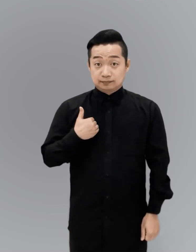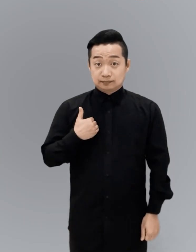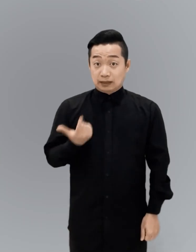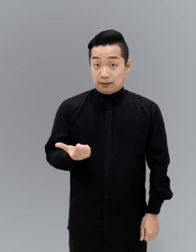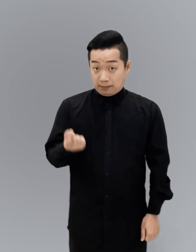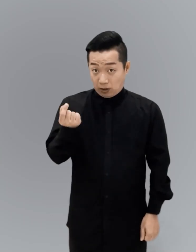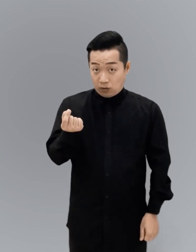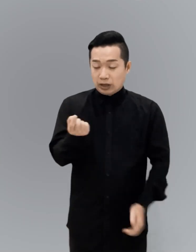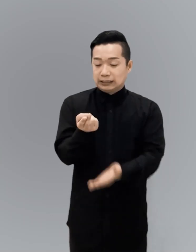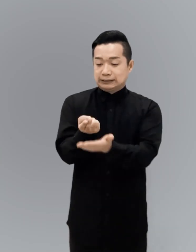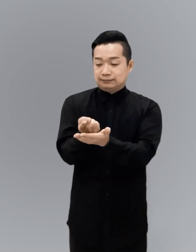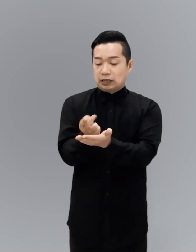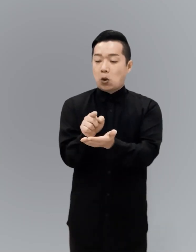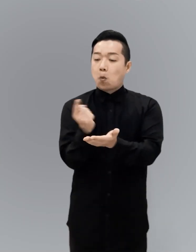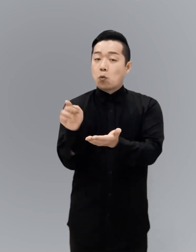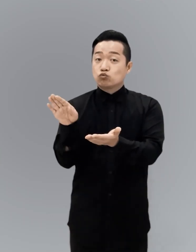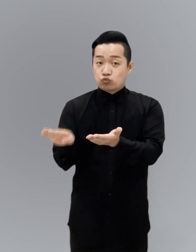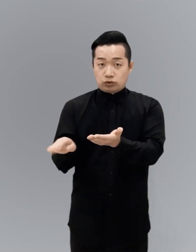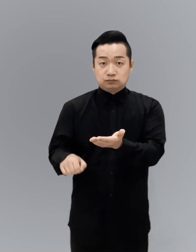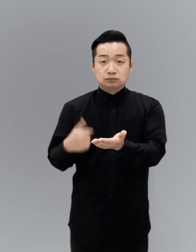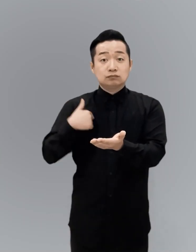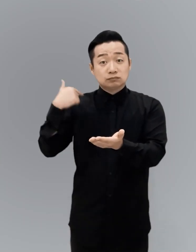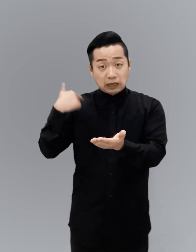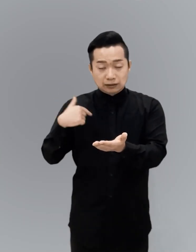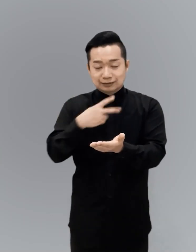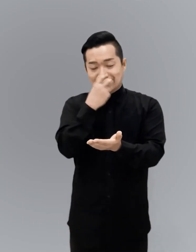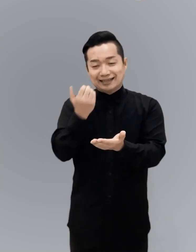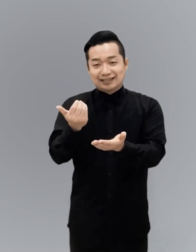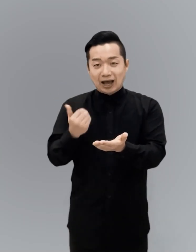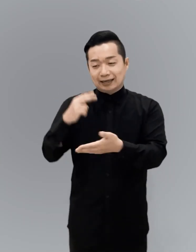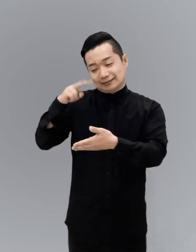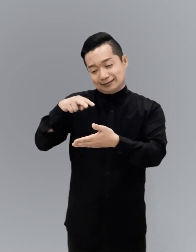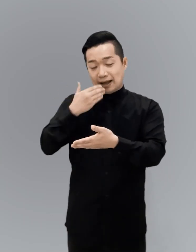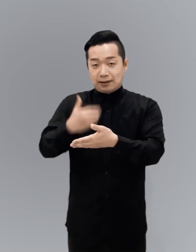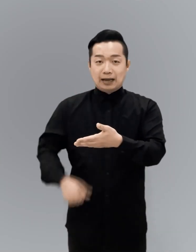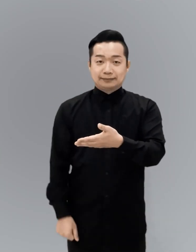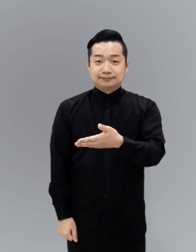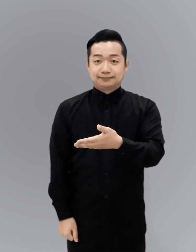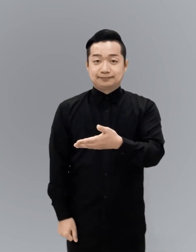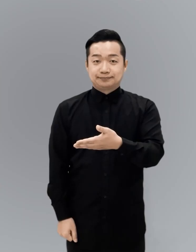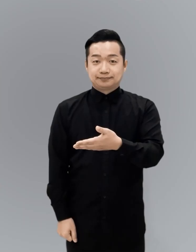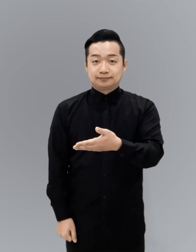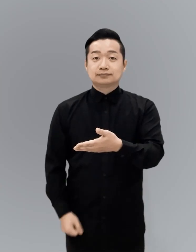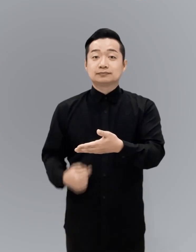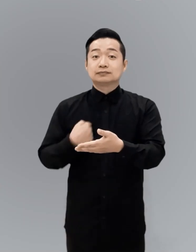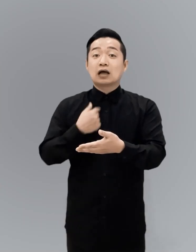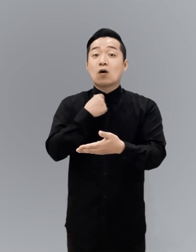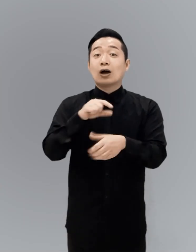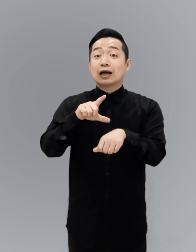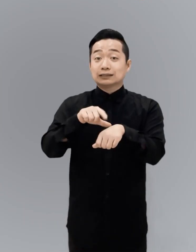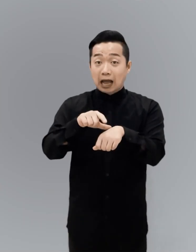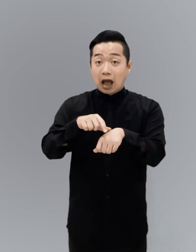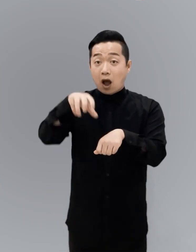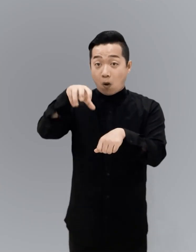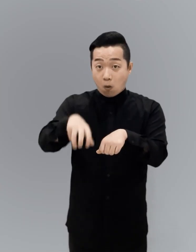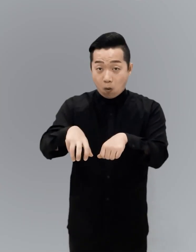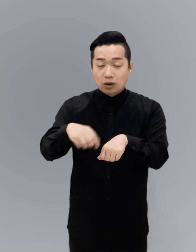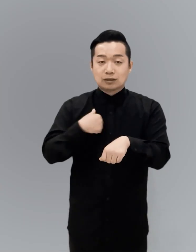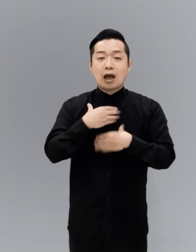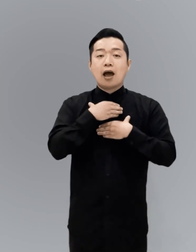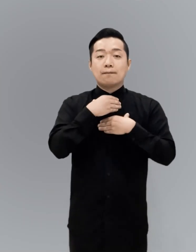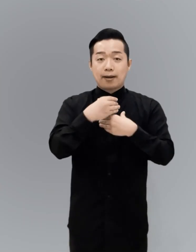제가 바로 침대 옆에 두면 언제든지 제가 자기 전에 늘 볼 수 있고, 제가 원하는